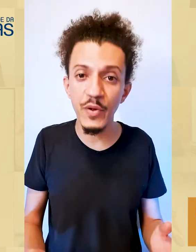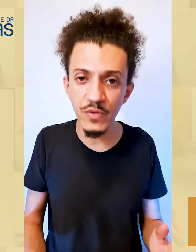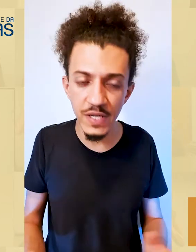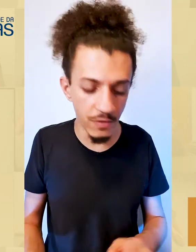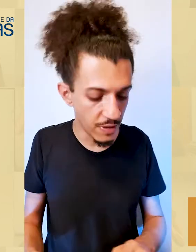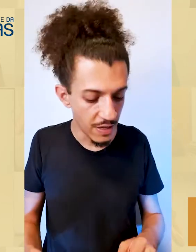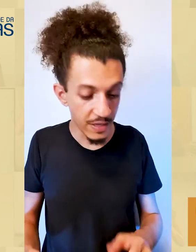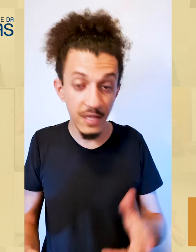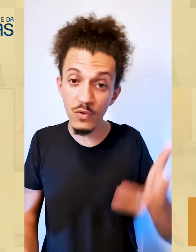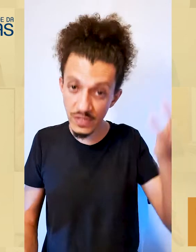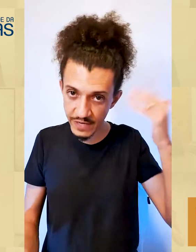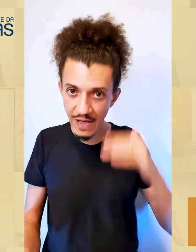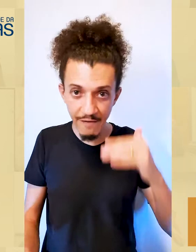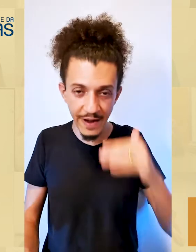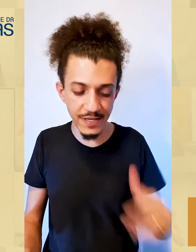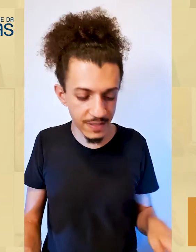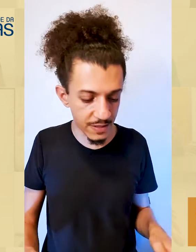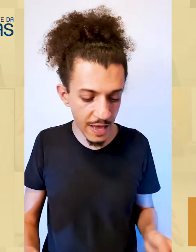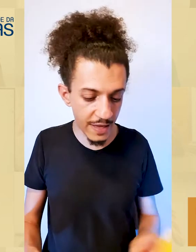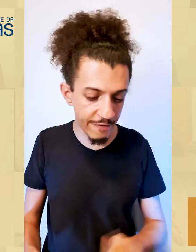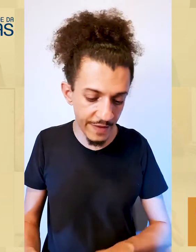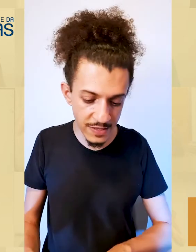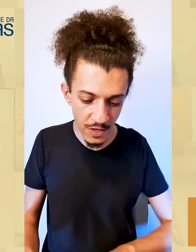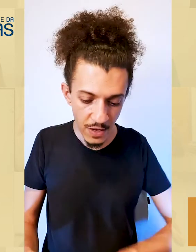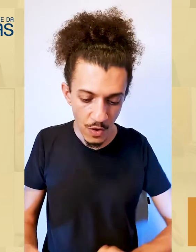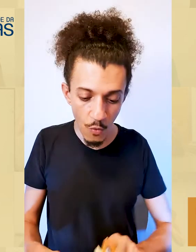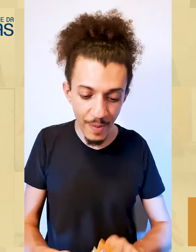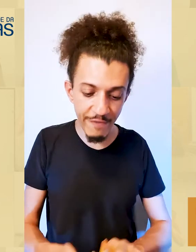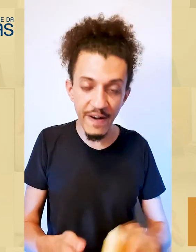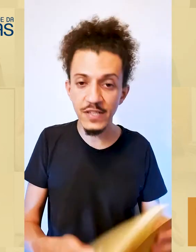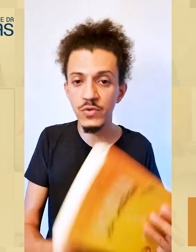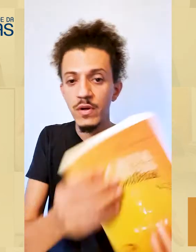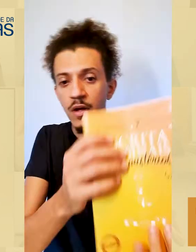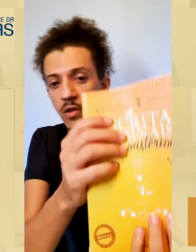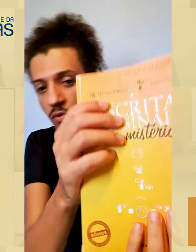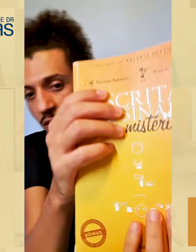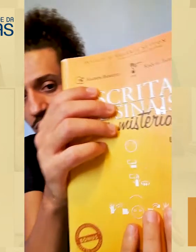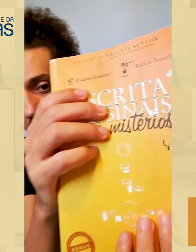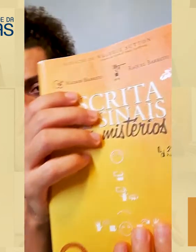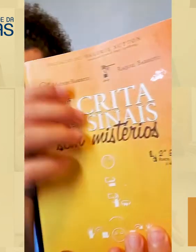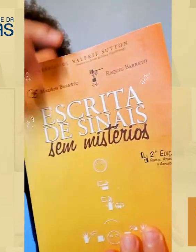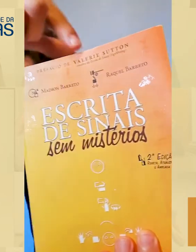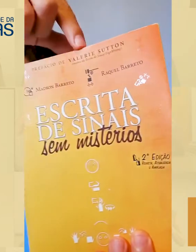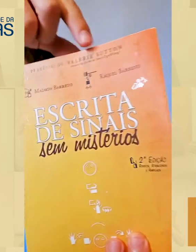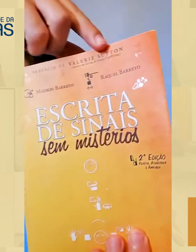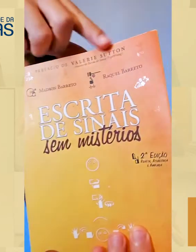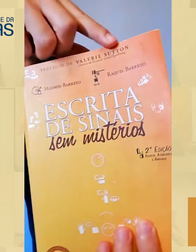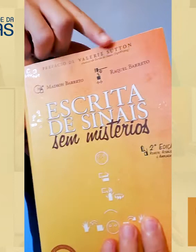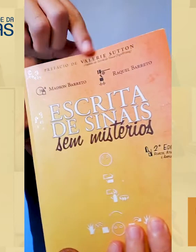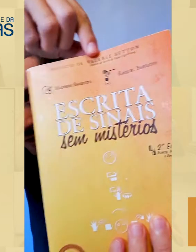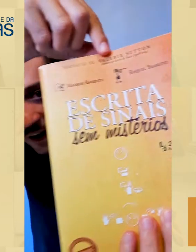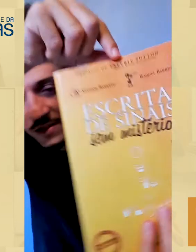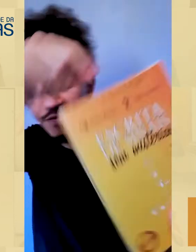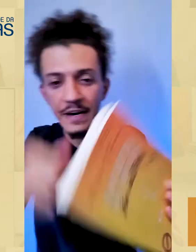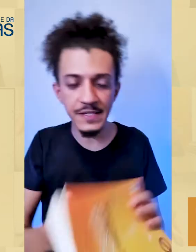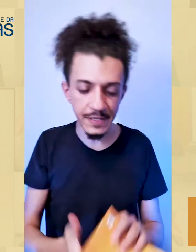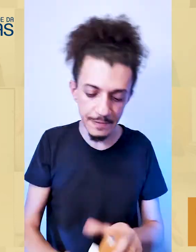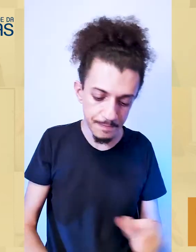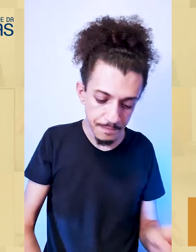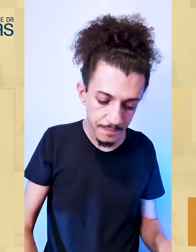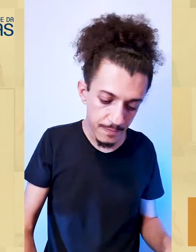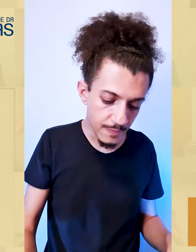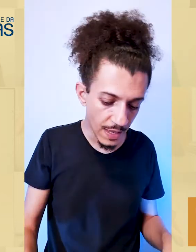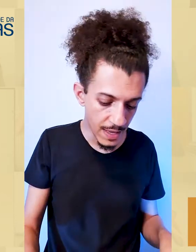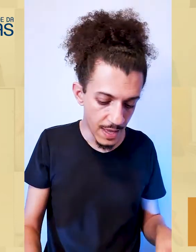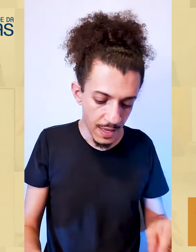havia produzido. Que, inclusive, a Valerie Sutton é que fez o prefácio do nosso livro aqui, ó. Prefácio Valerie Sutton.